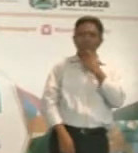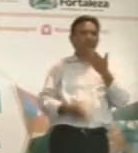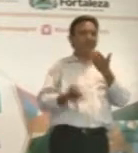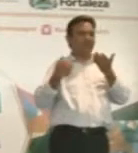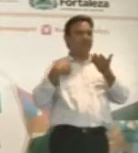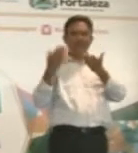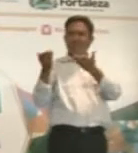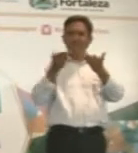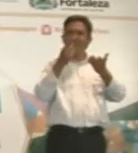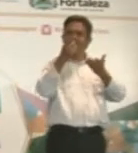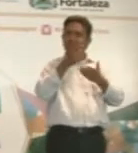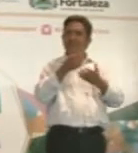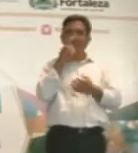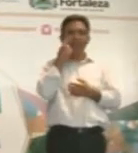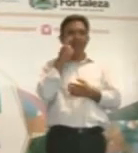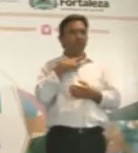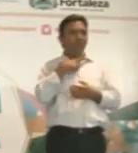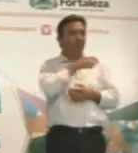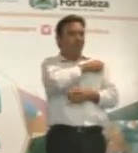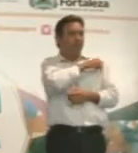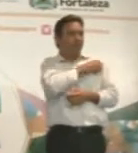convite para esta pessoa para vir para cá.